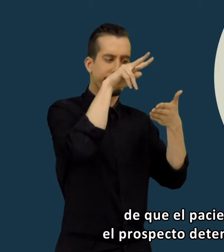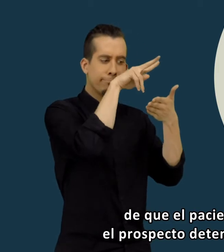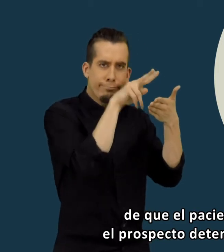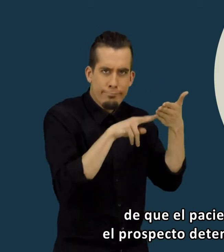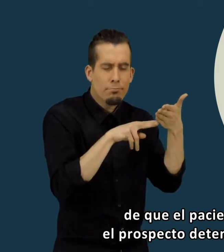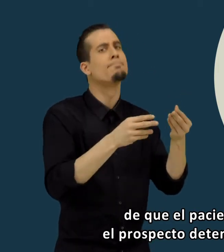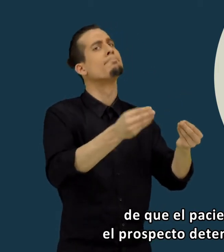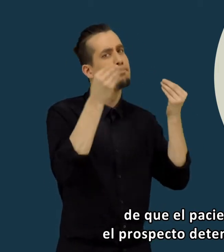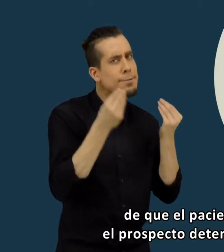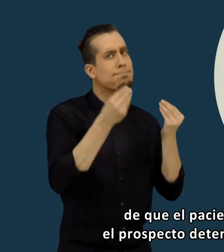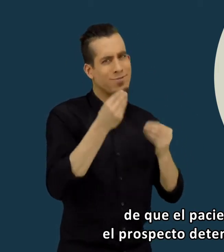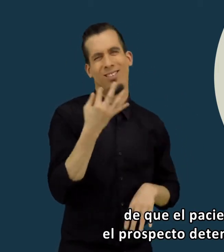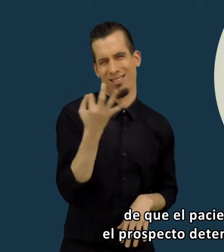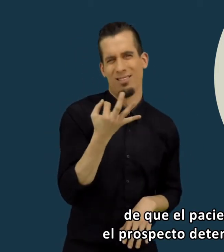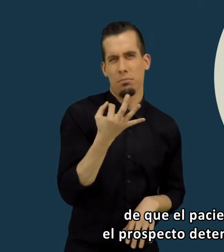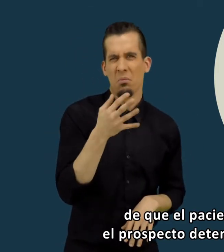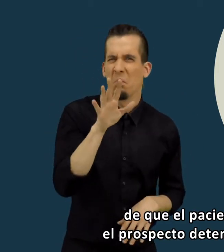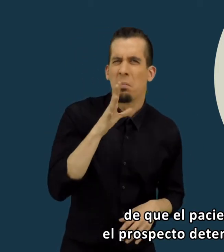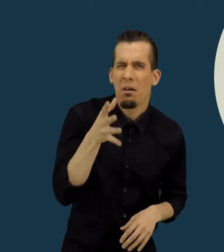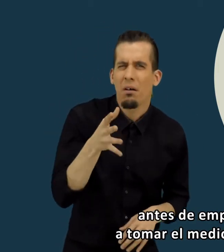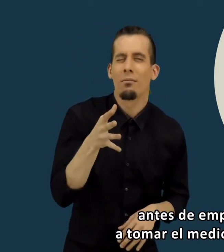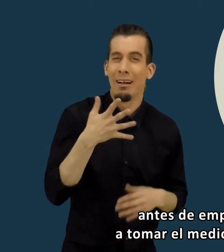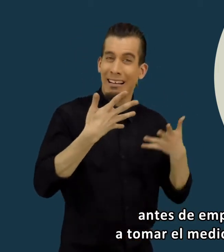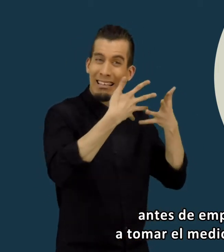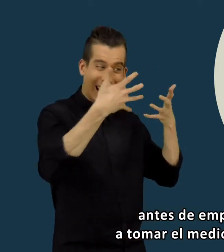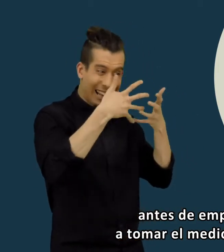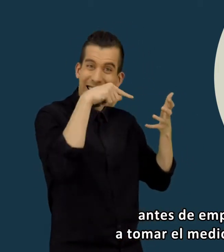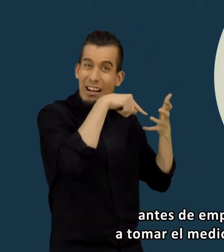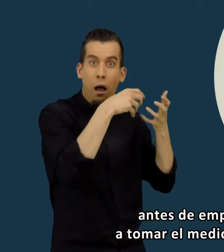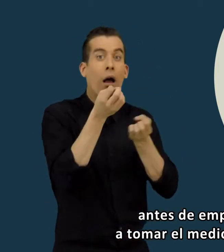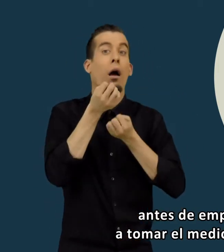el prospecto detenidamente antes de empezar a tomar el medicamento,